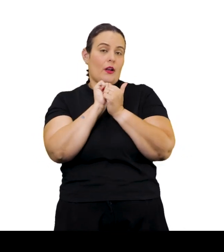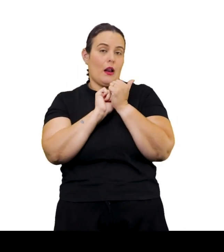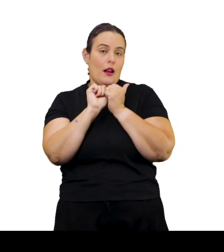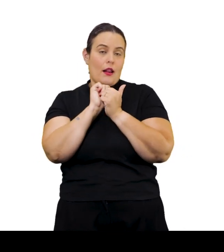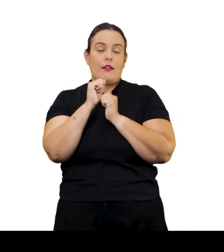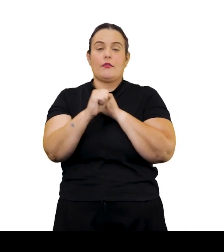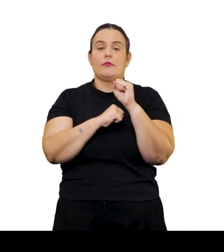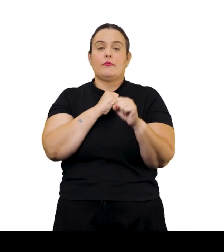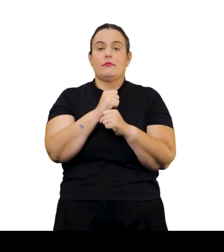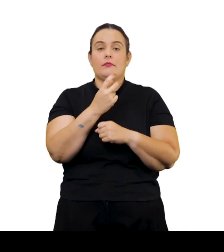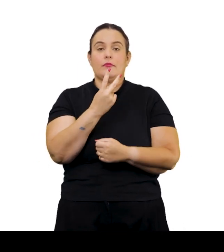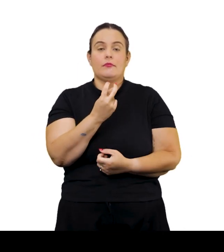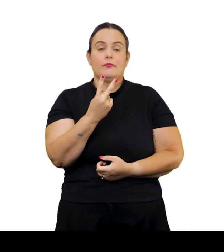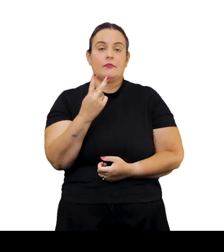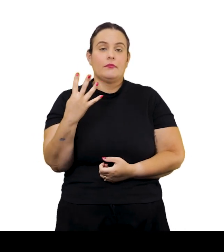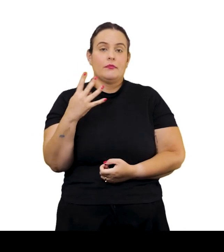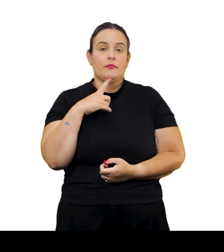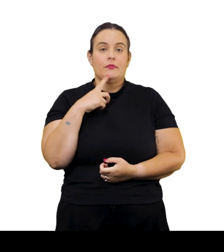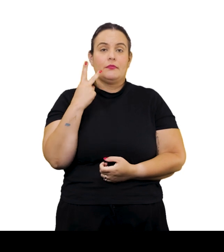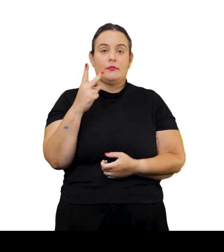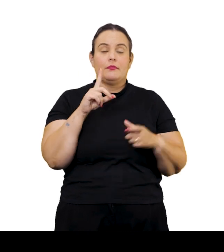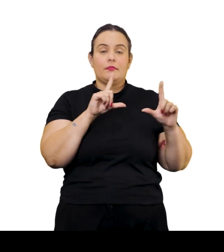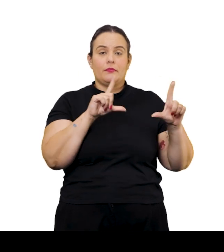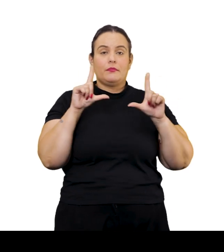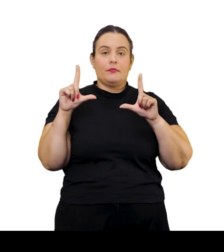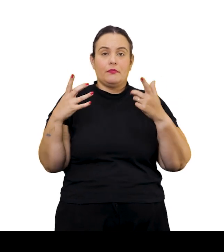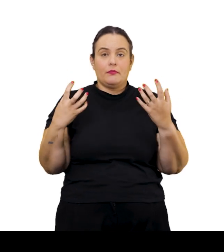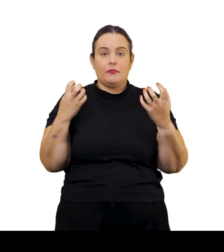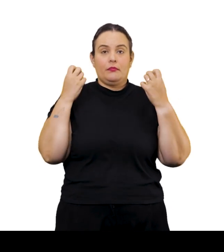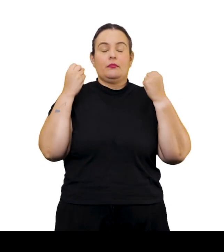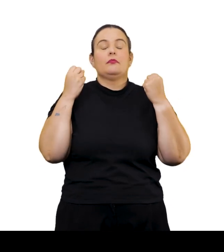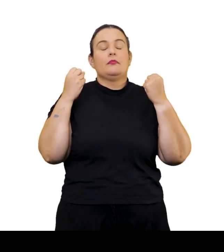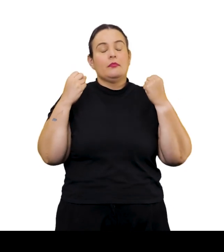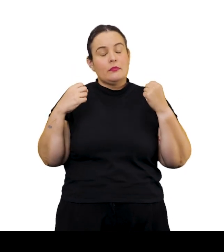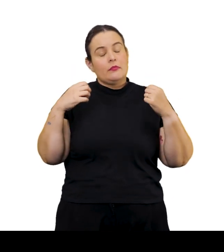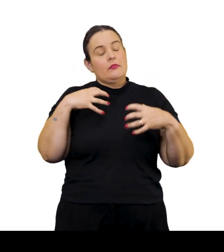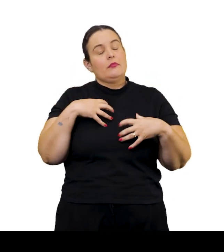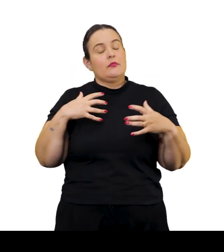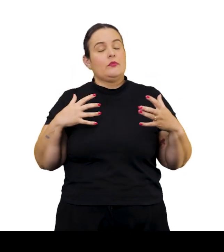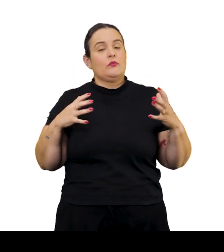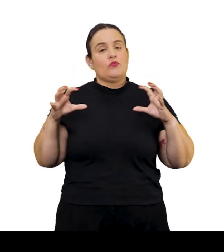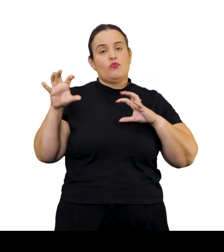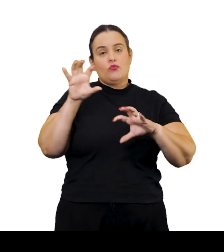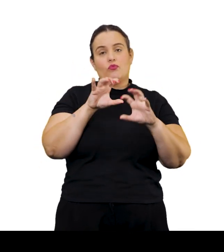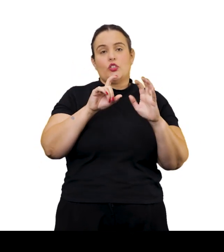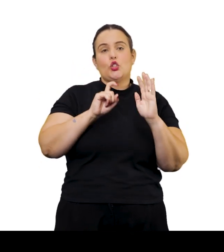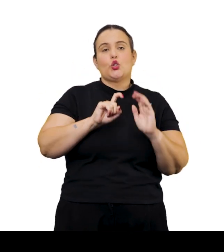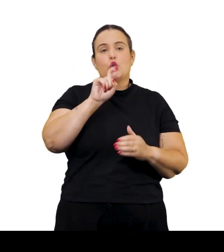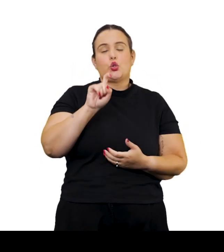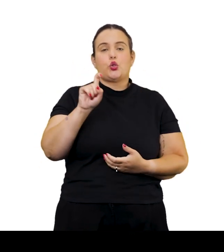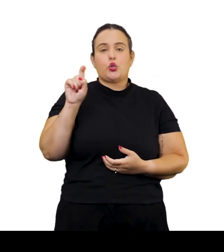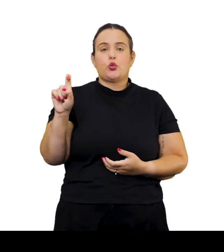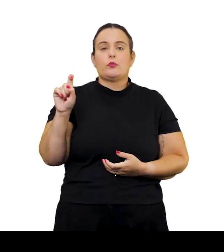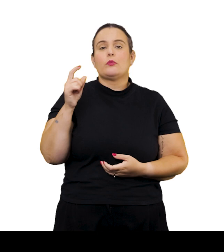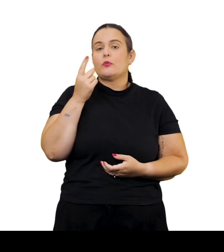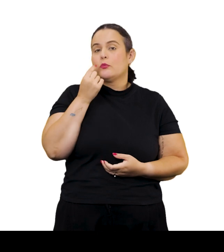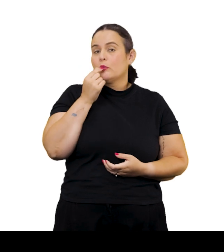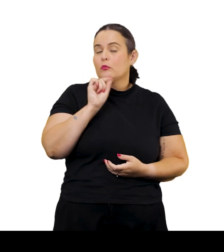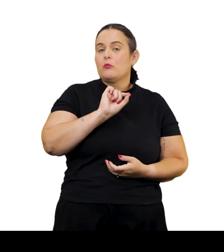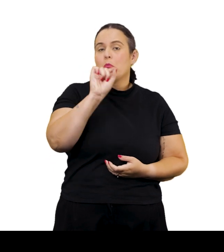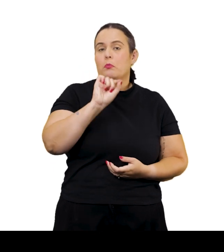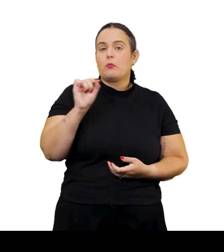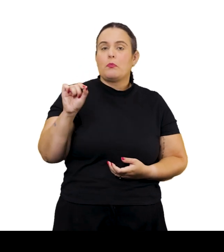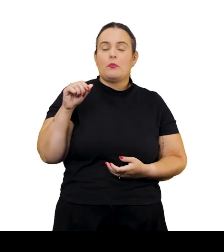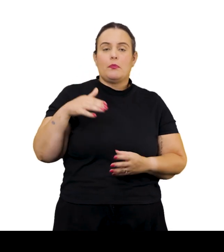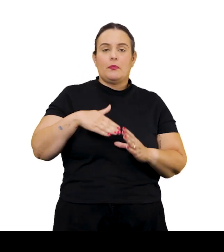de 2024, é composta por duas telas de grande vitalidade cromática e gestual, realizadas com grafite, lápis